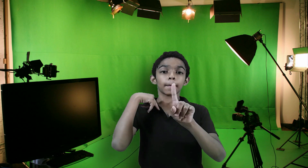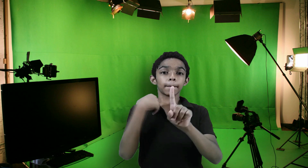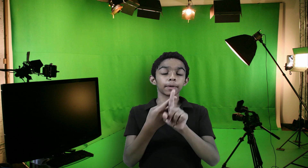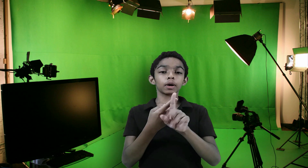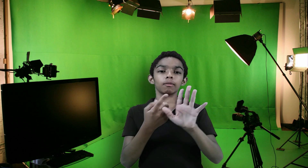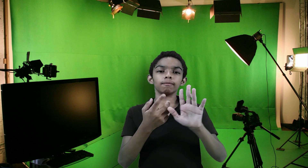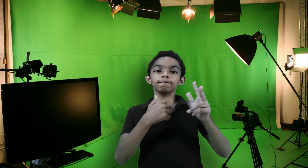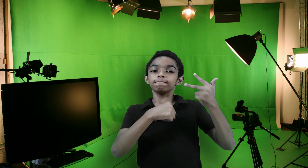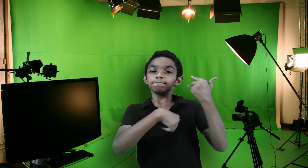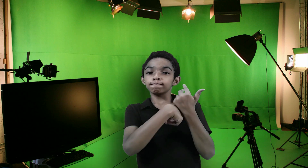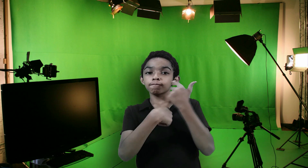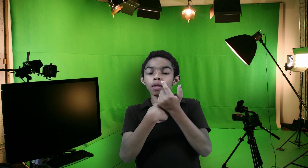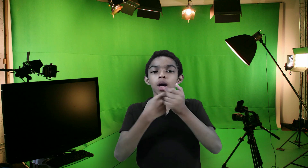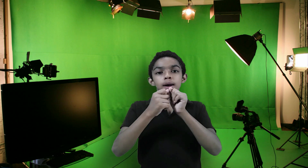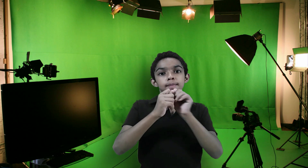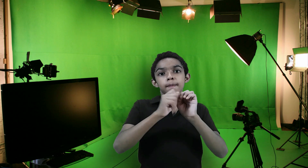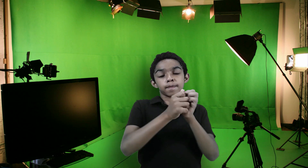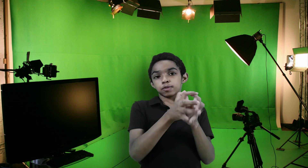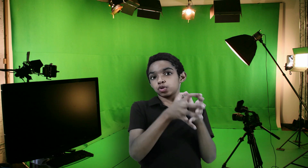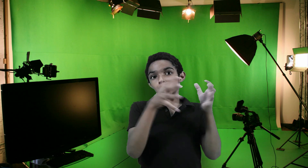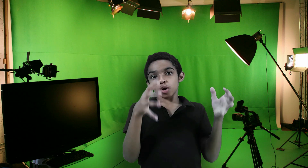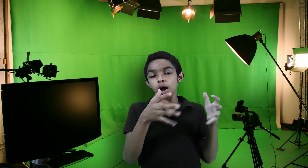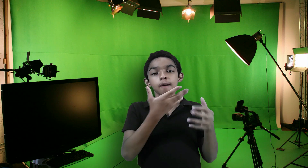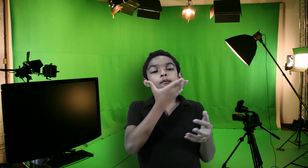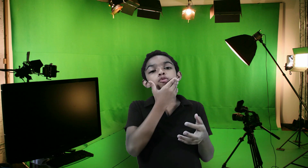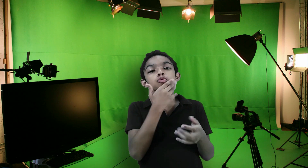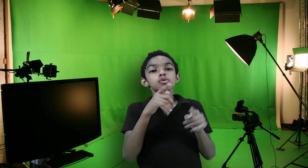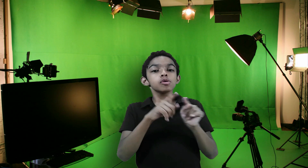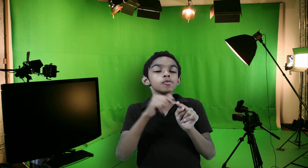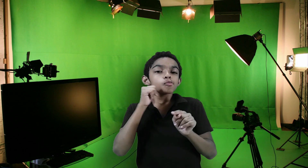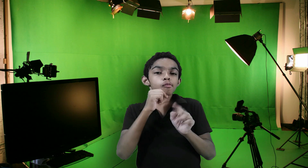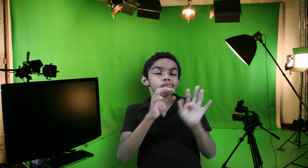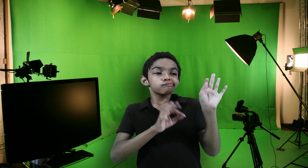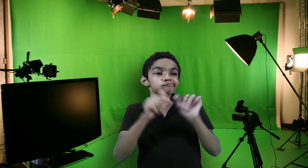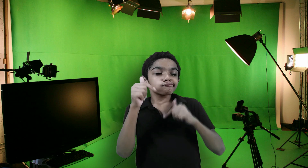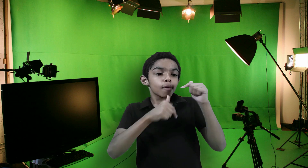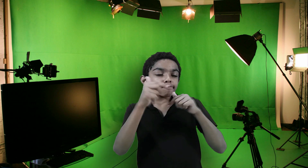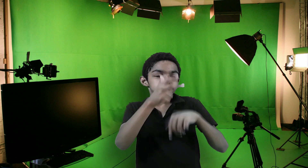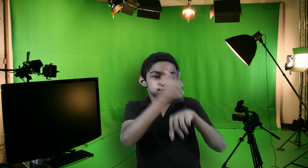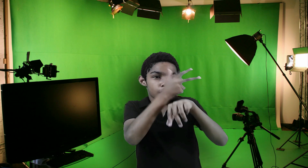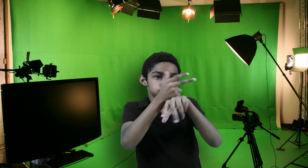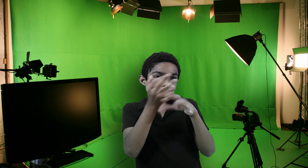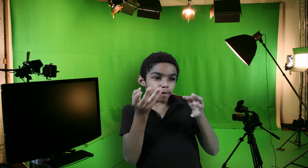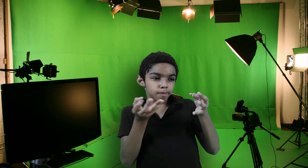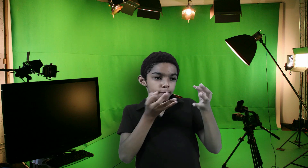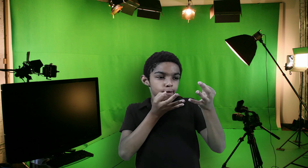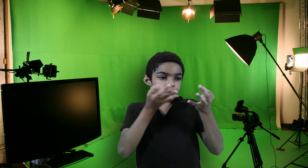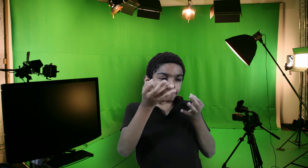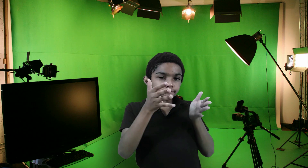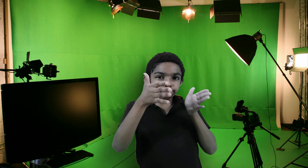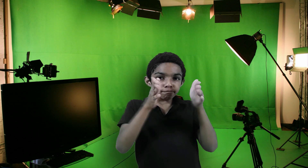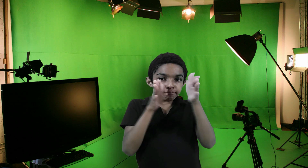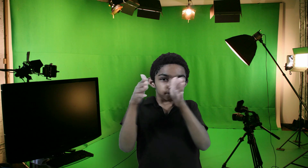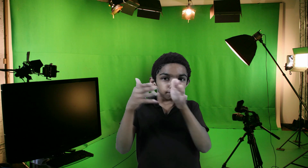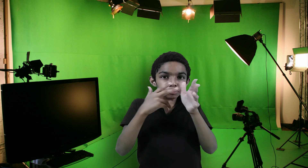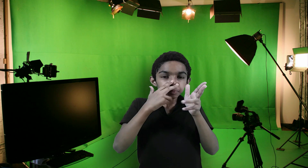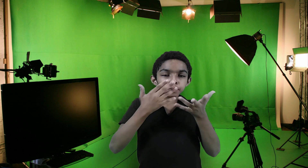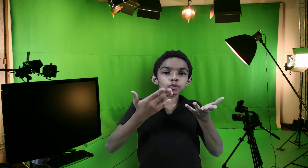ajudou bastante, e também a equipe de gravação, né, com homens e mulheres, a maioria era da equipe de gravação, que analisava todos